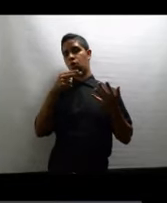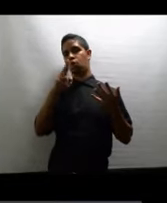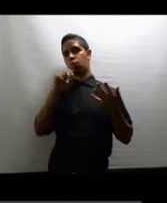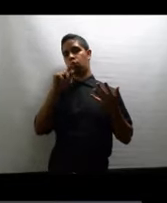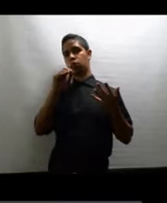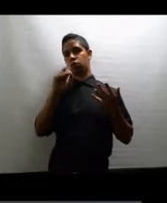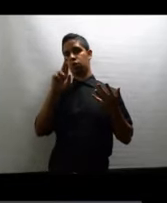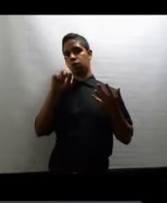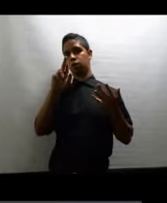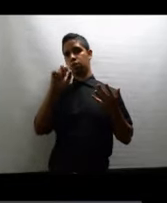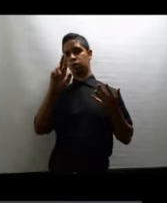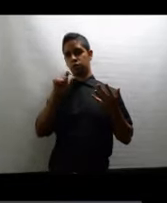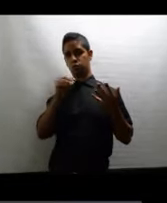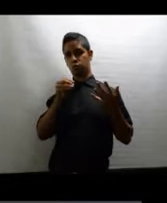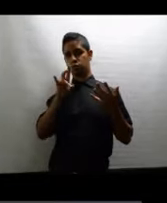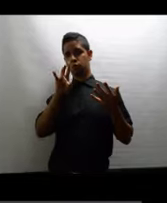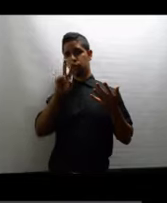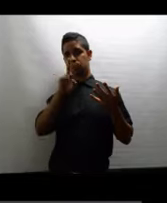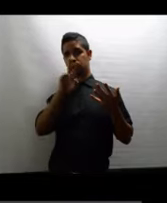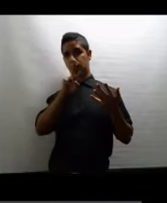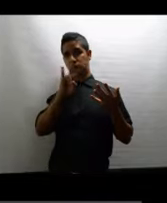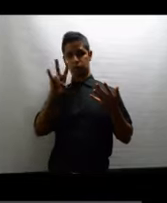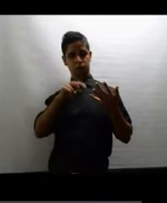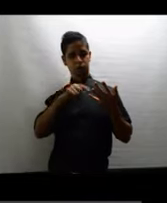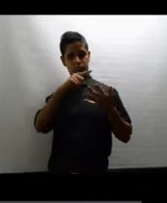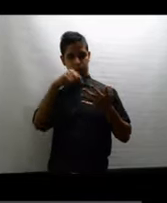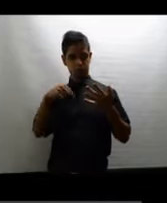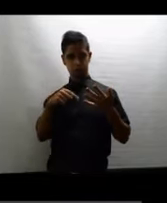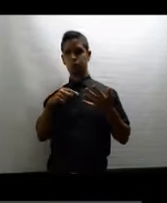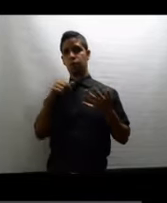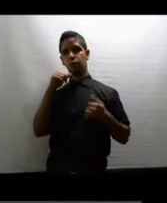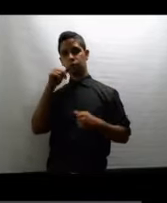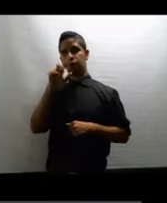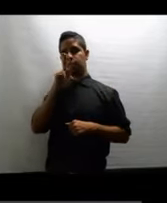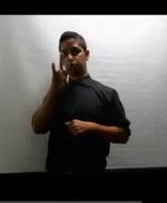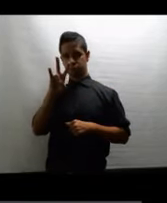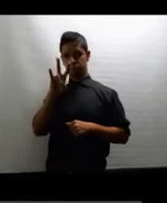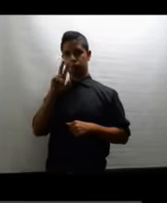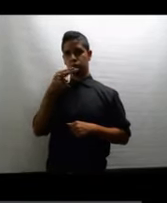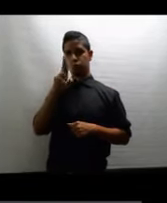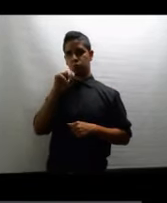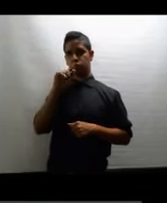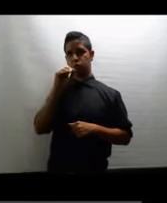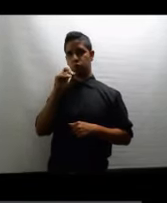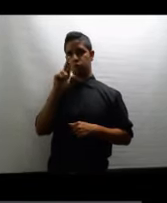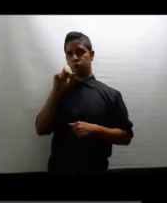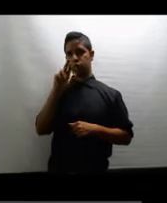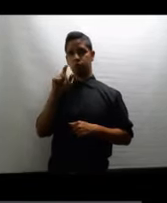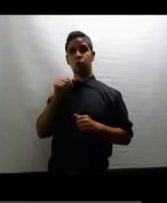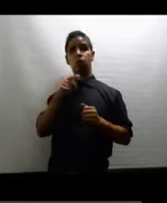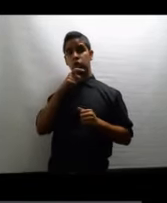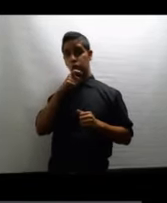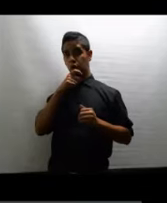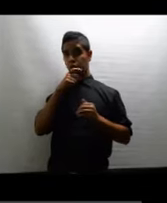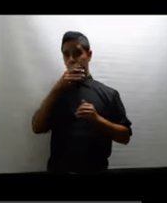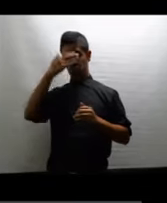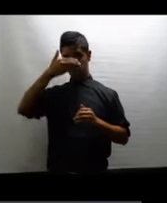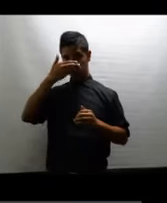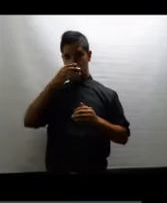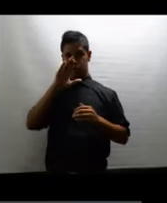número 27. Adiós, ¿verdad? Sí. Mañana 27 de Humberto Ramírez con portada de Martorell. Mm. Así es